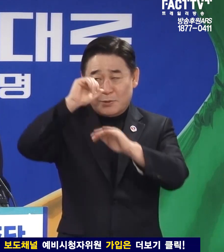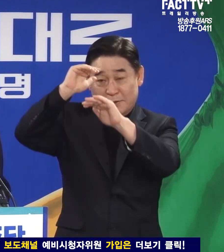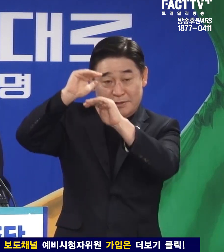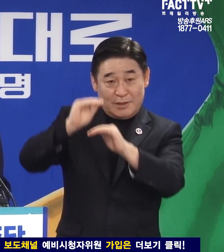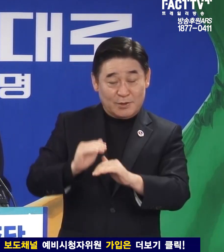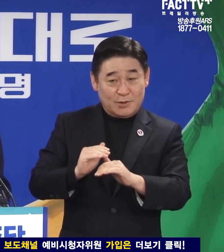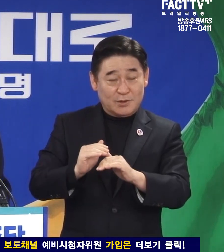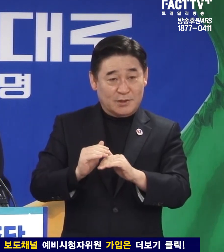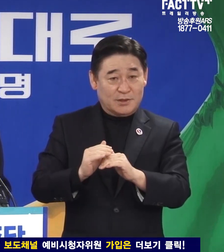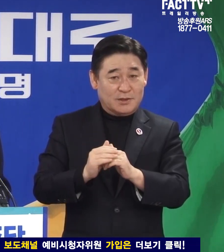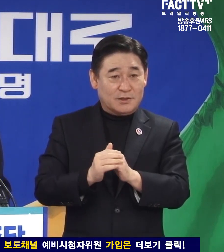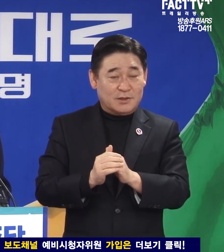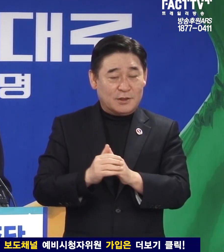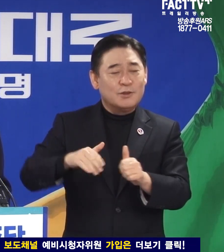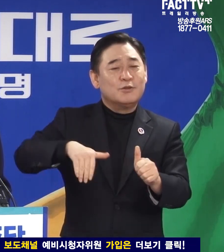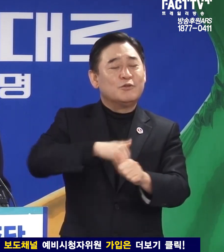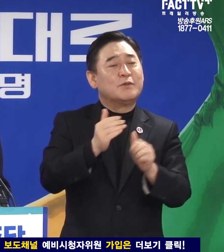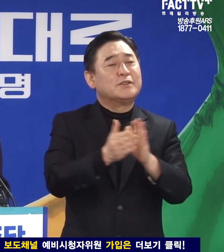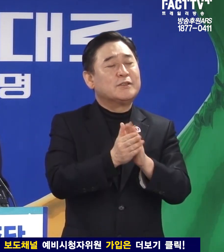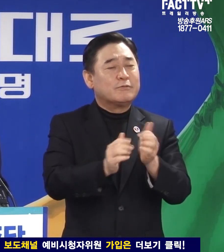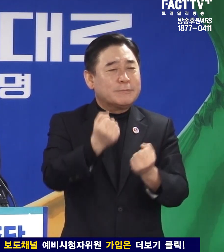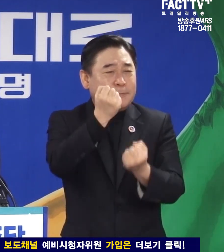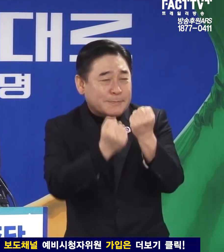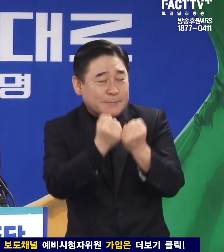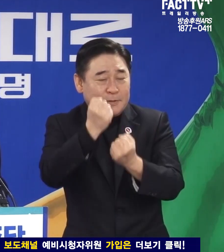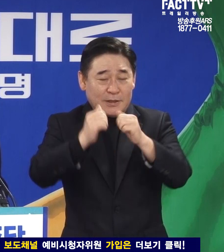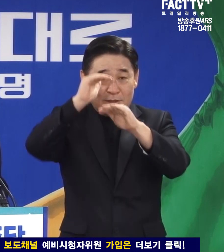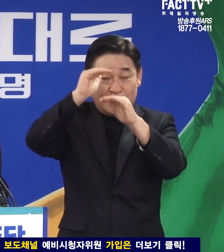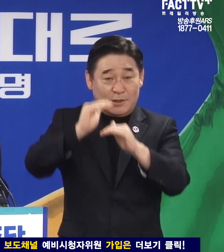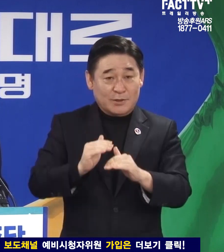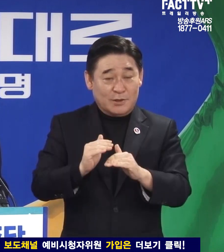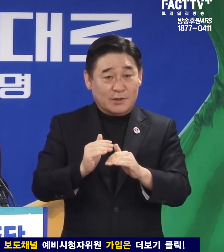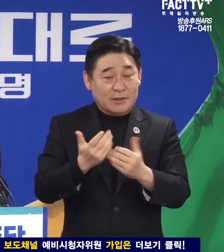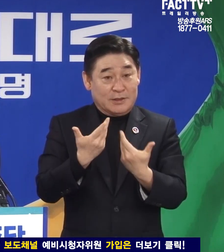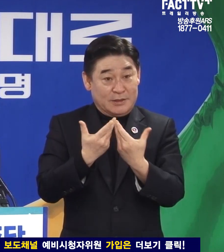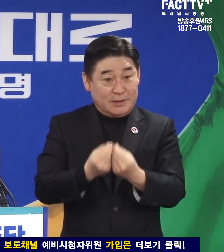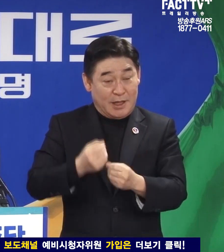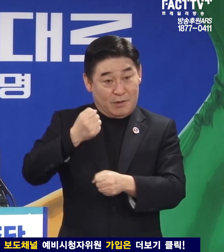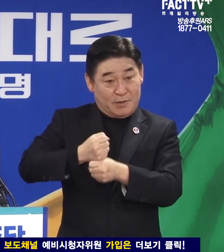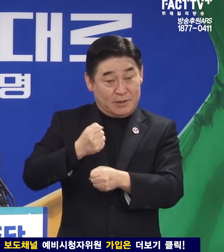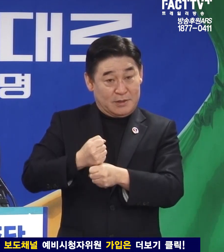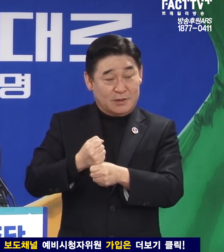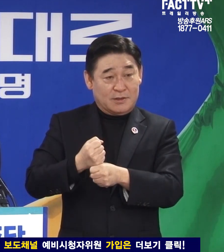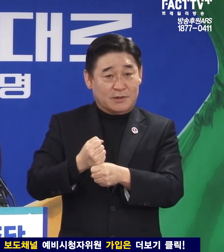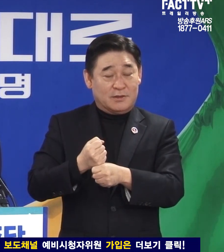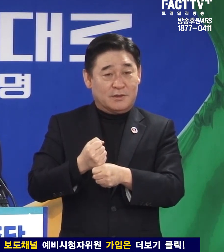내용들을 또 주변의 친구들을 설득한 내용들을 하나의 사례로 담아서